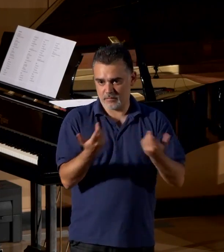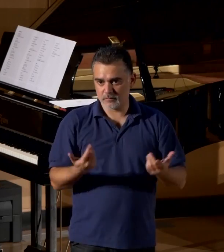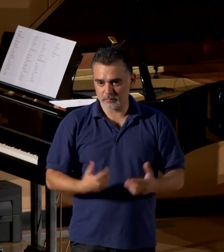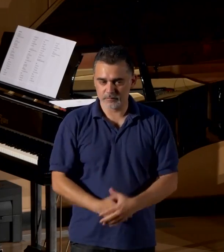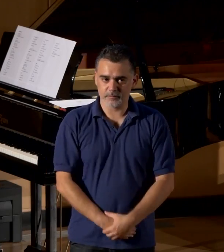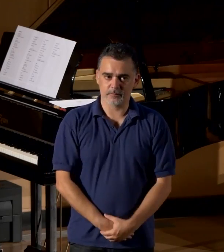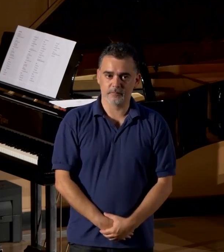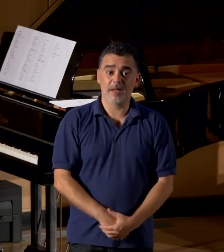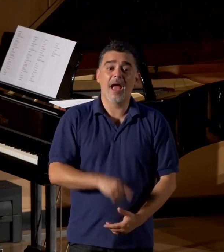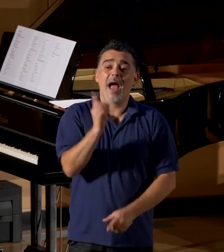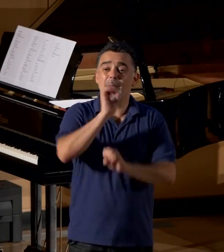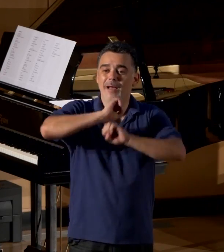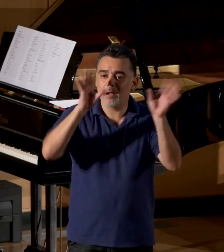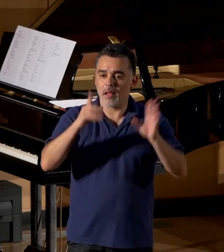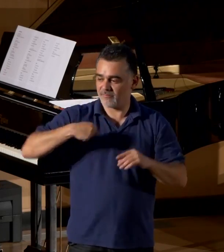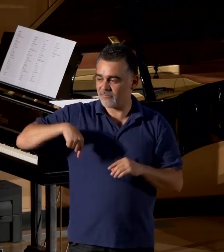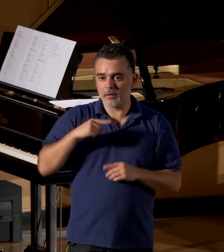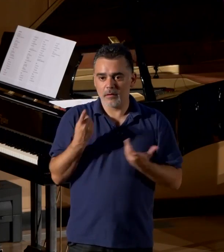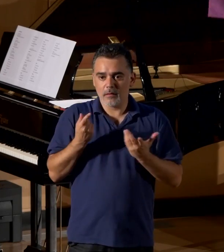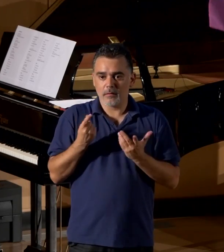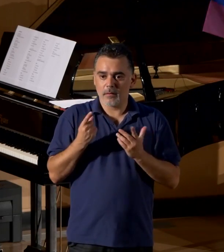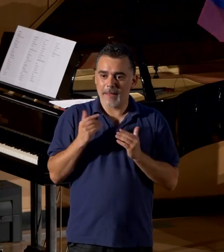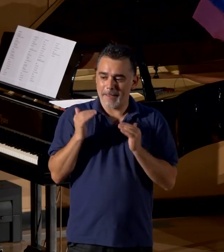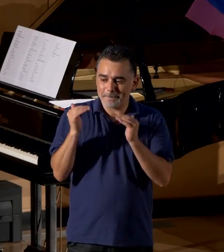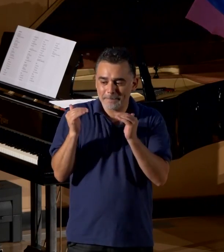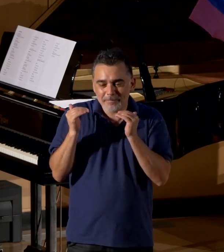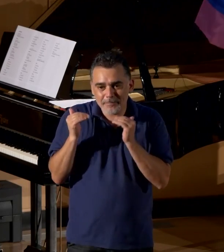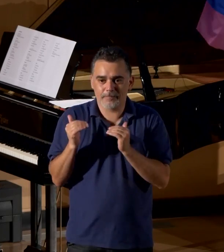Aber wir haben begrenzte Ressourcen im BMG.